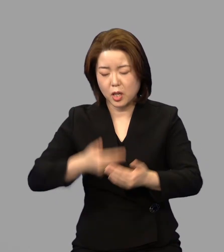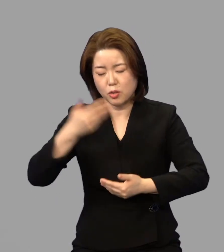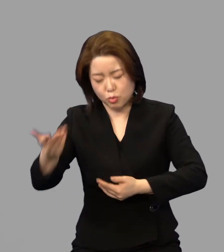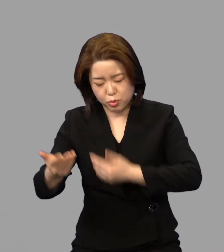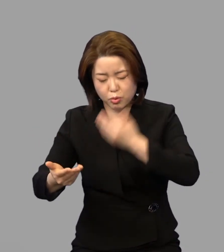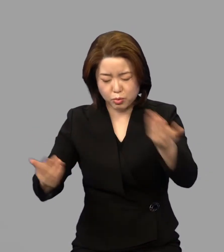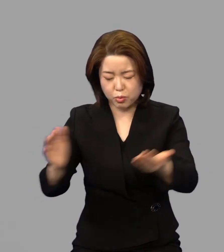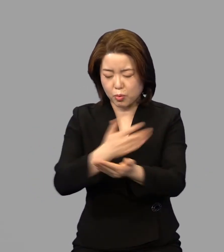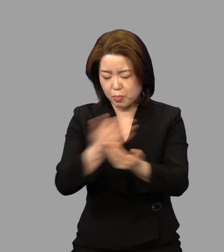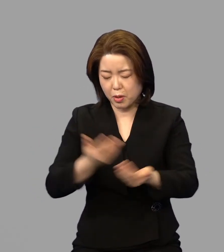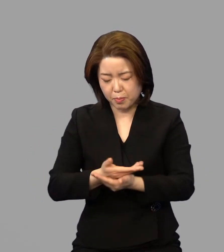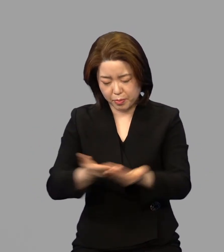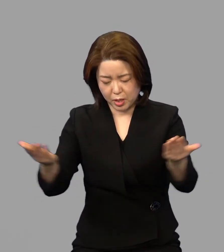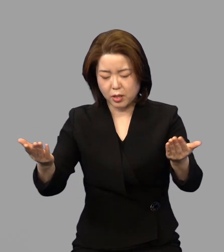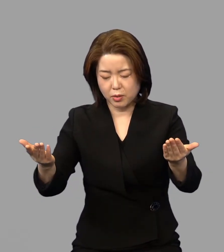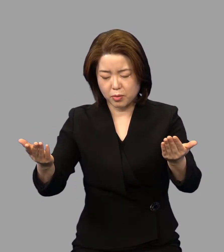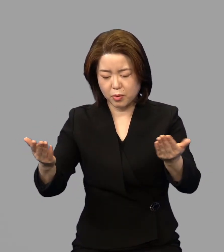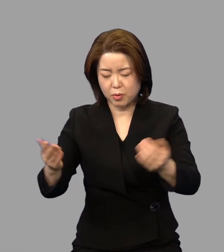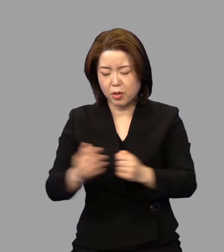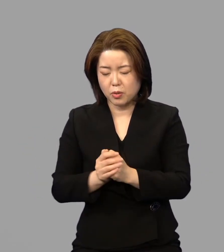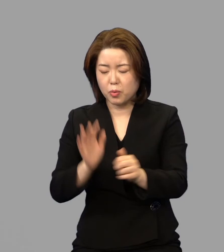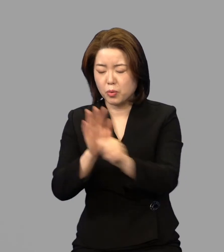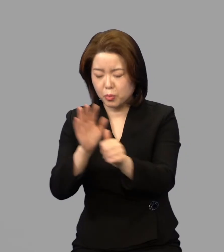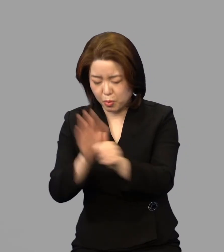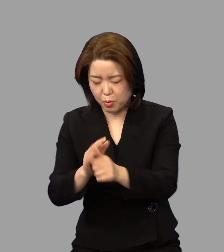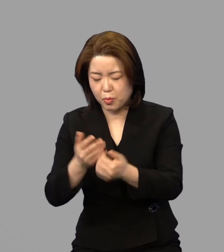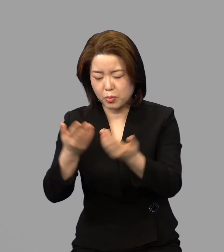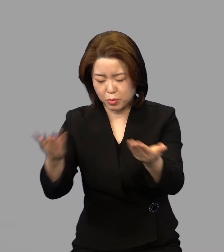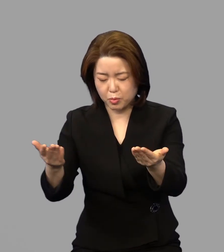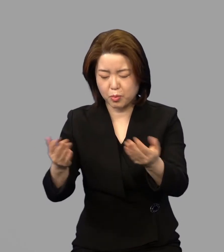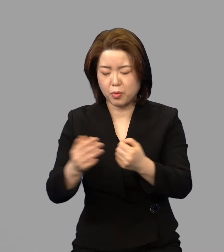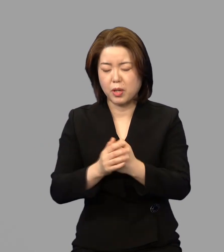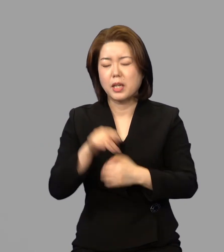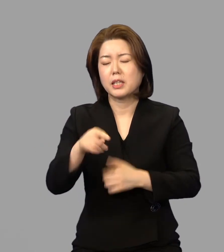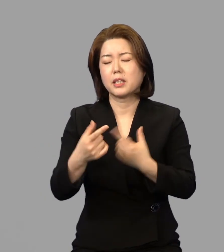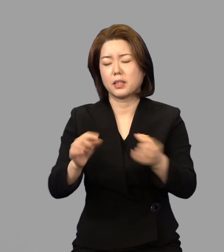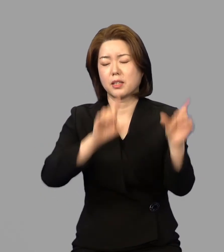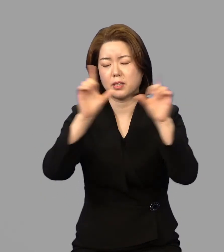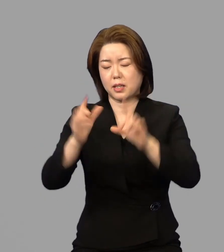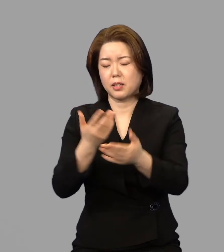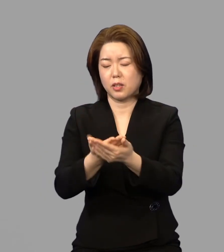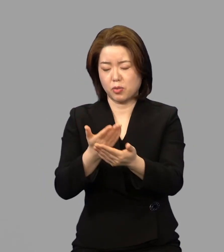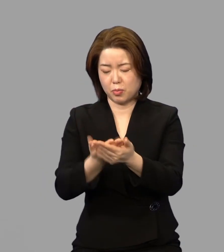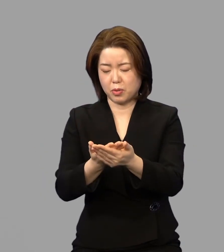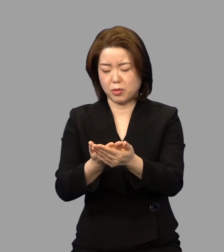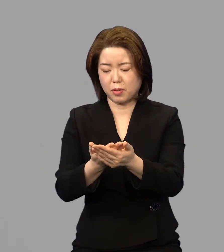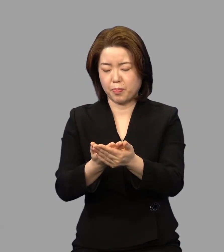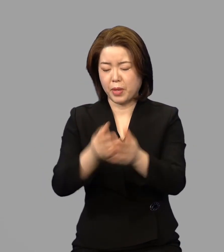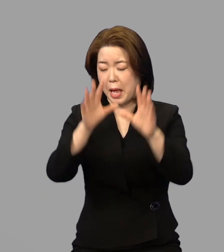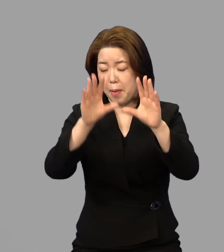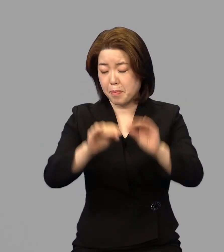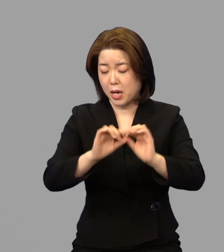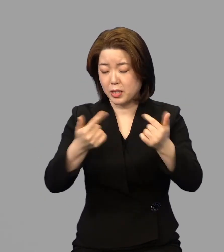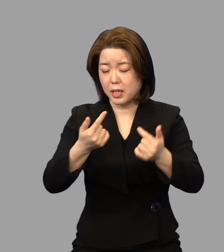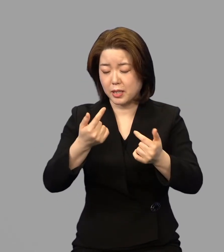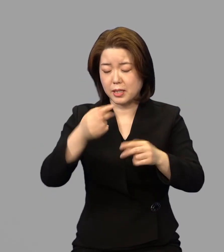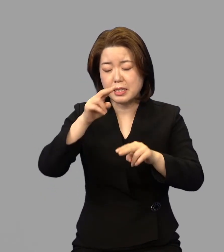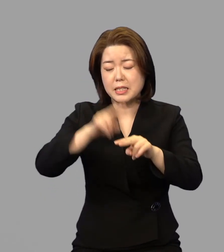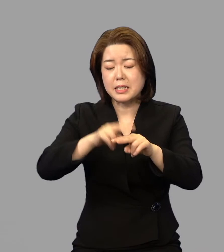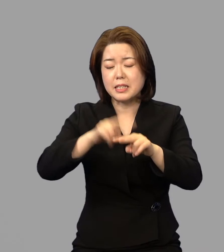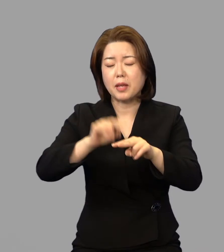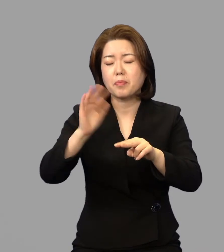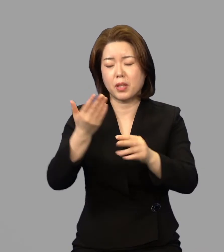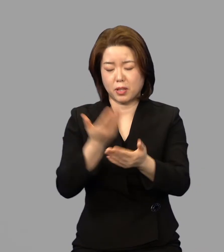주고 베풀고 나누고 살려주고 도와주고 그렇게 살게 하소서. 마르지 않는 샘이 되게 해주소서.